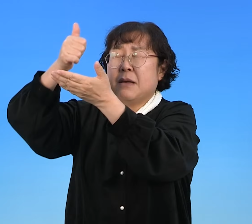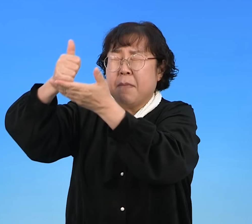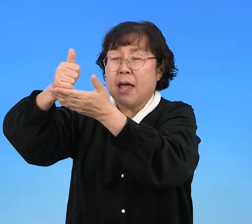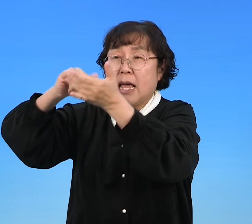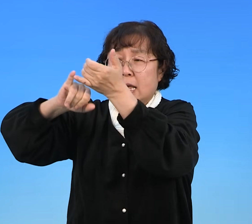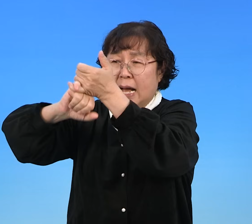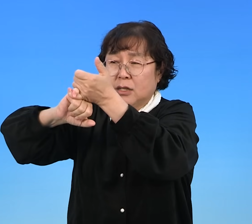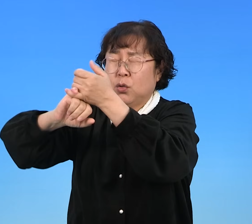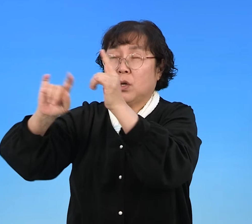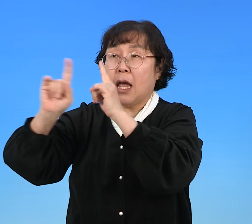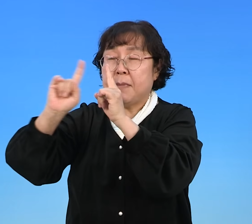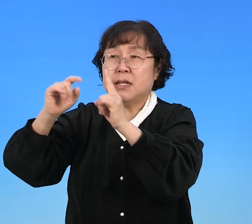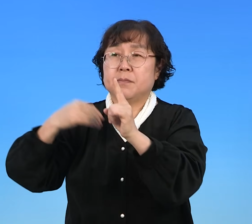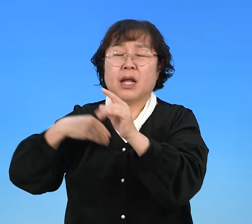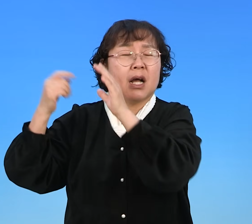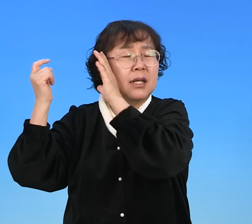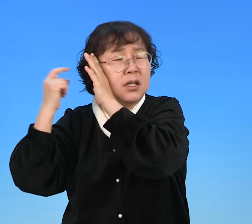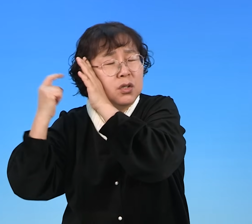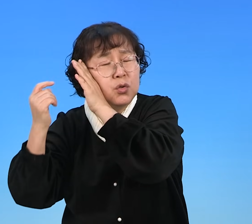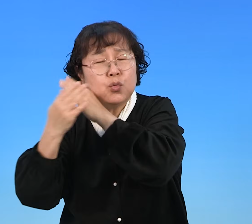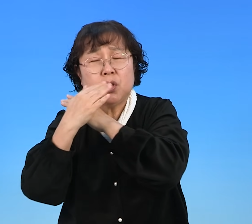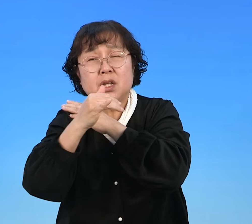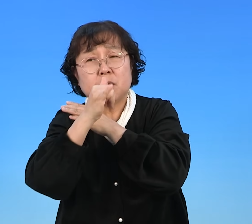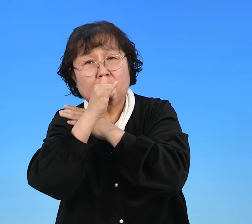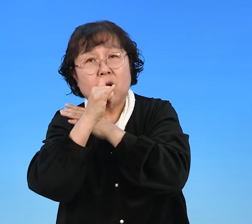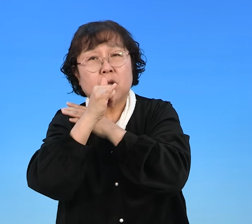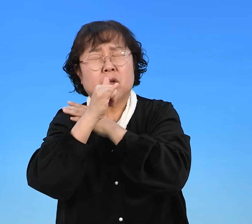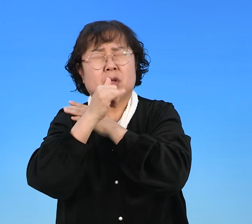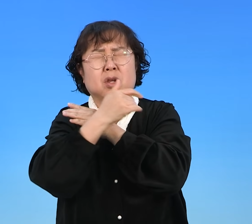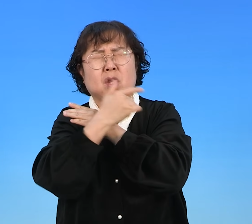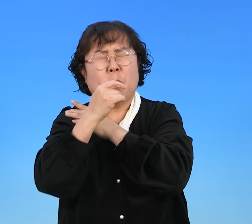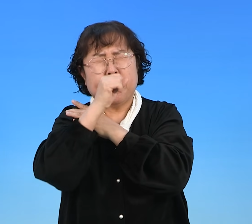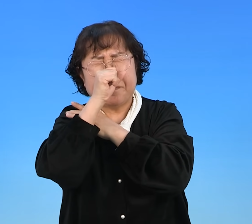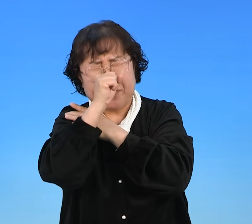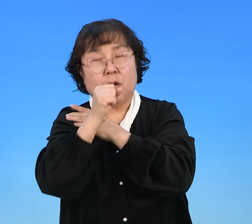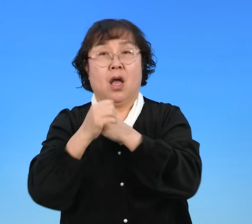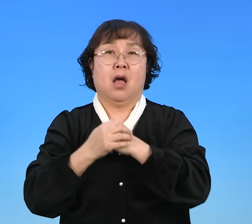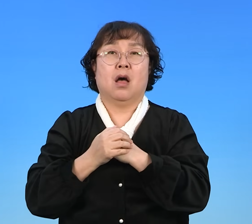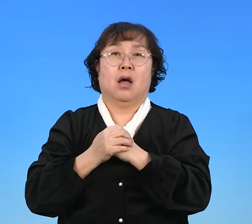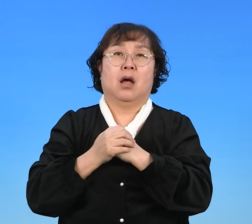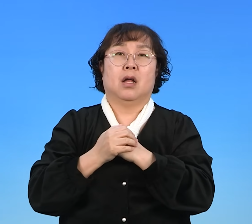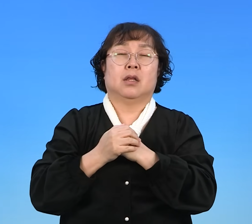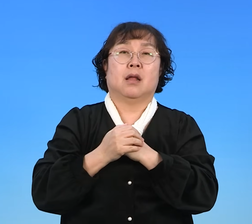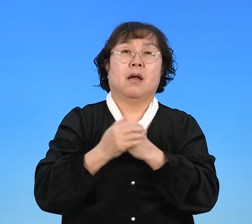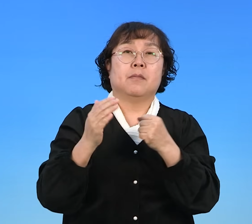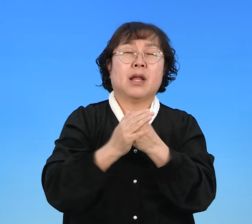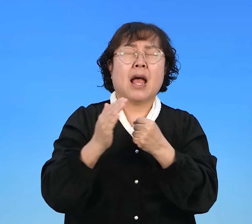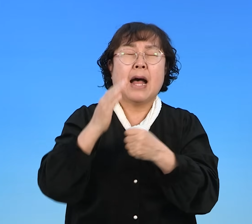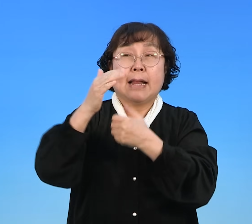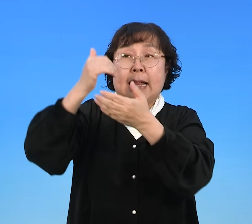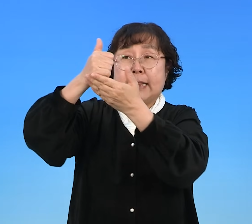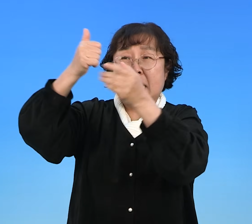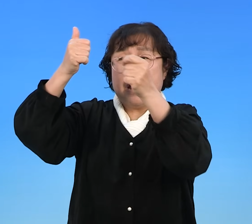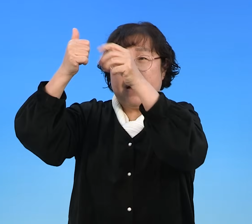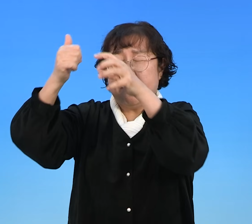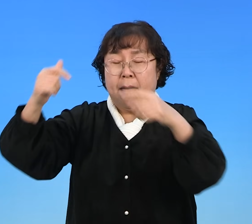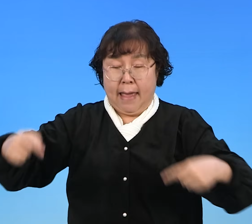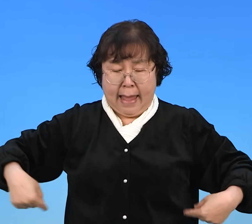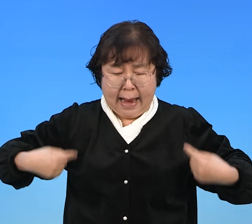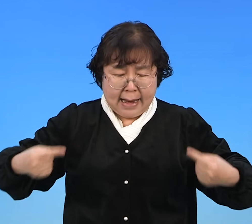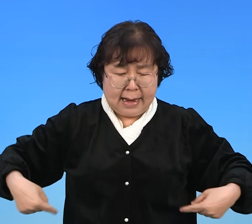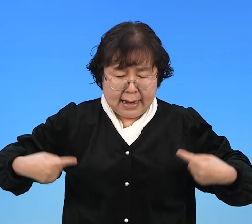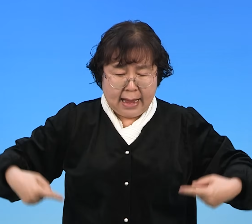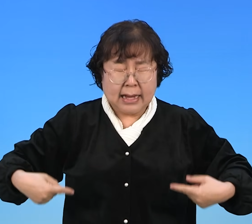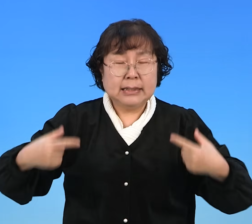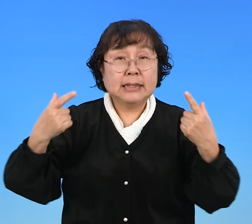이 소망의 말씀이 내게 임할 수만 있다면요, 그럼 우리가 하나님 앞에 엘리야와 같이 참 너무너무 힘들고